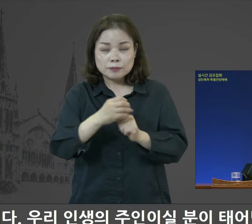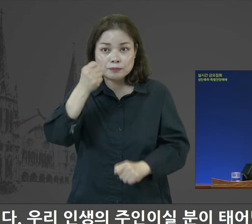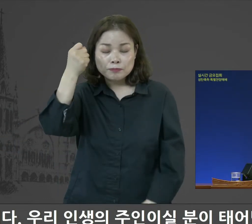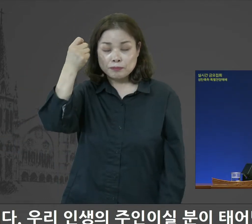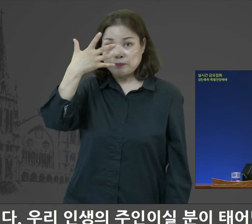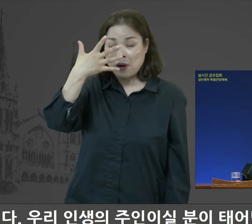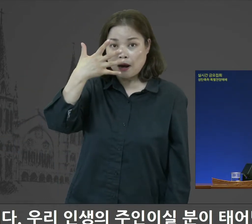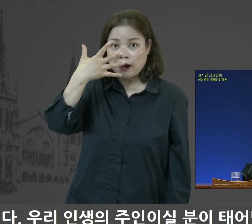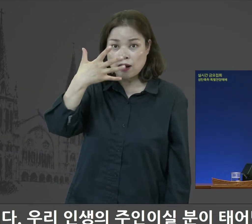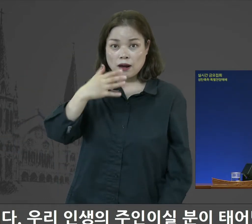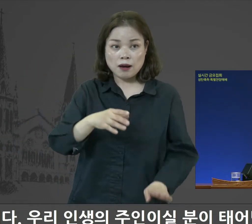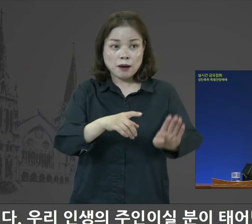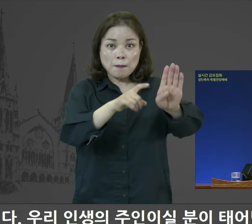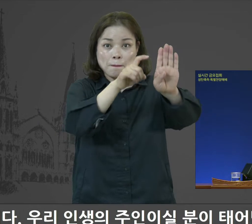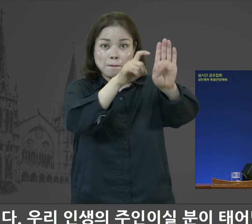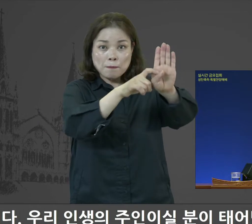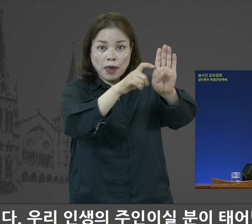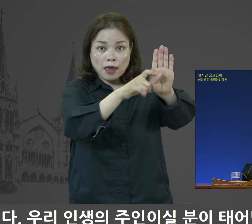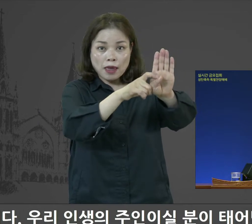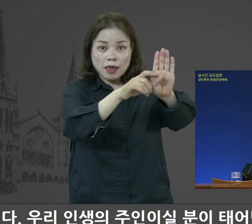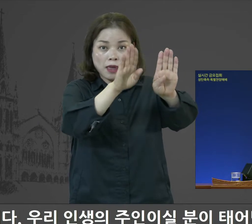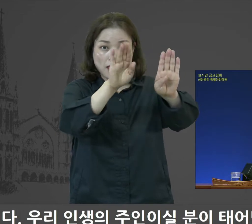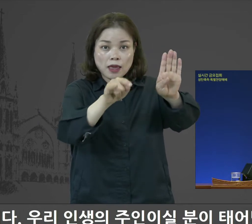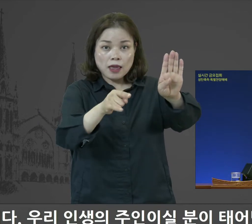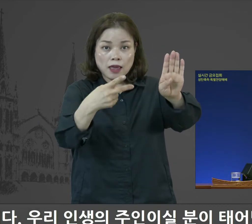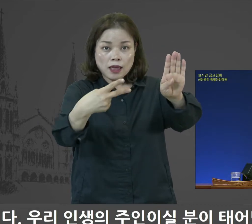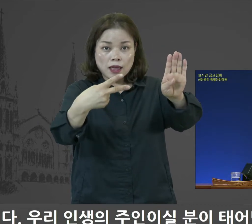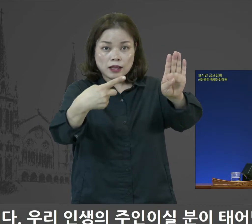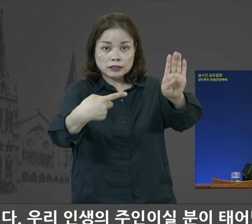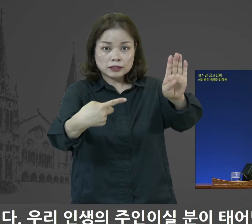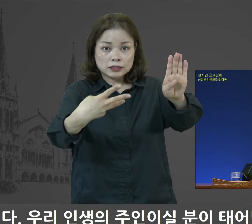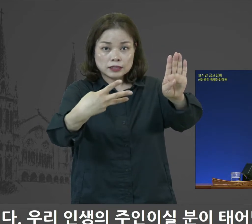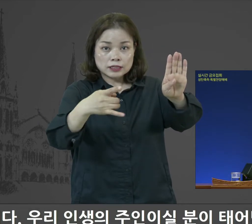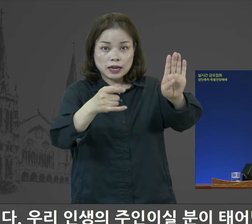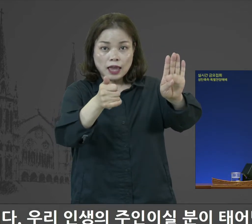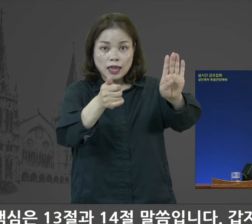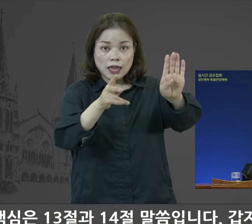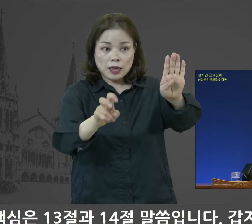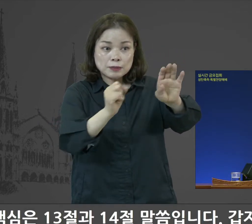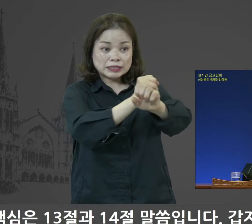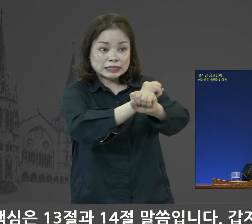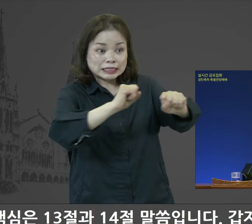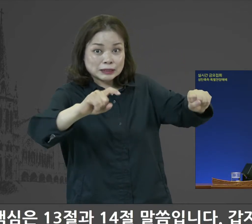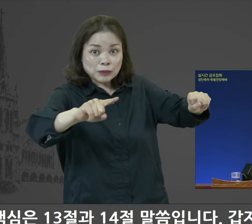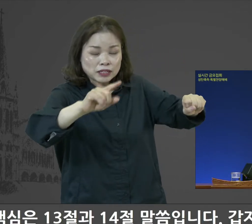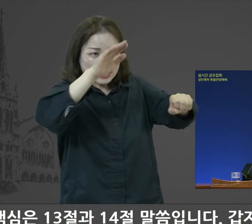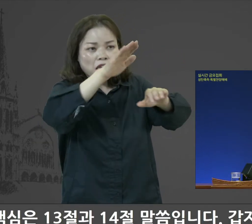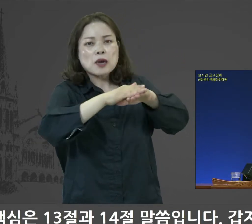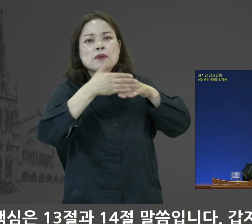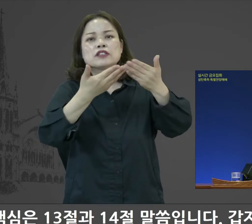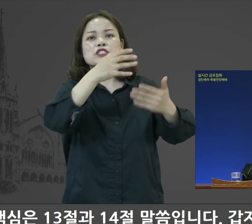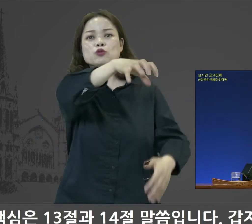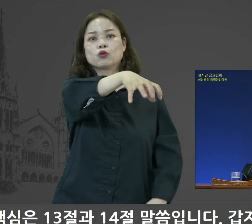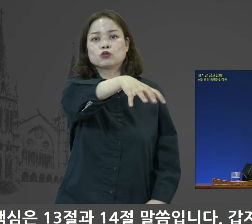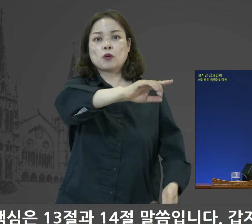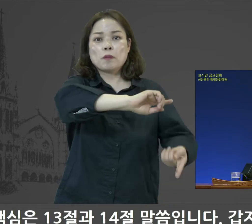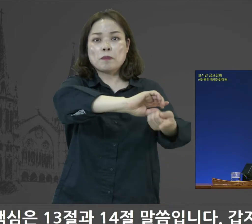갑자기 베들레헴 들판이 예배 초소로 바뀌는 겁니다. 13절을